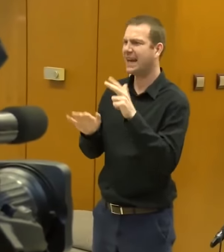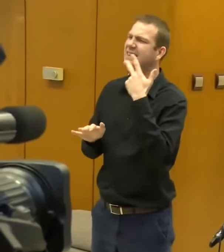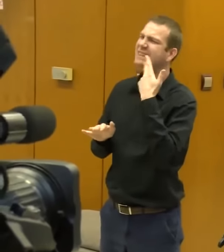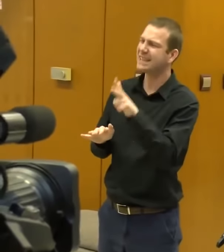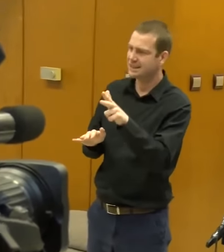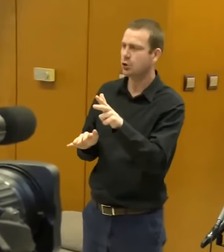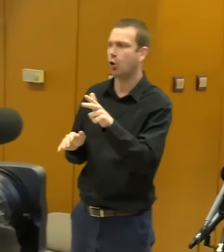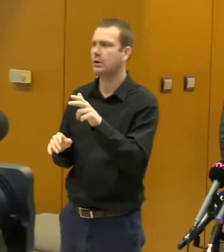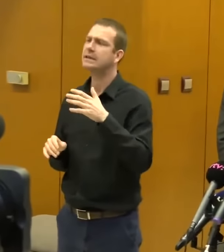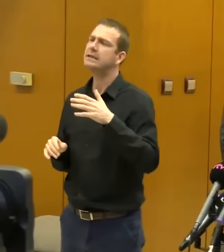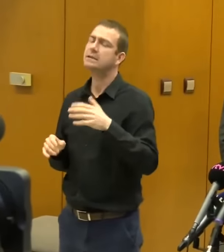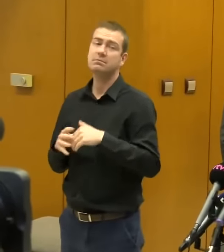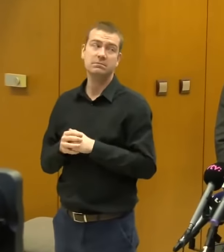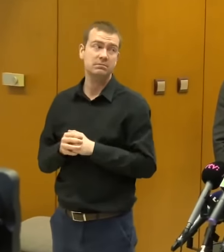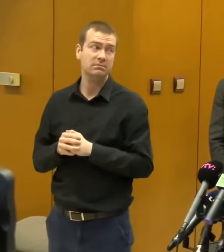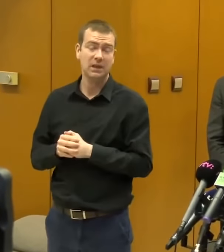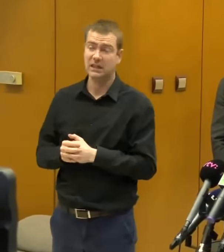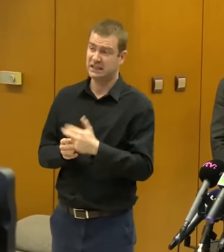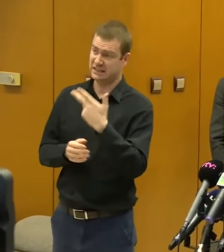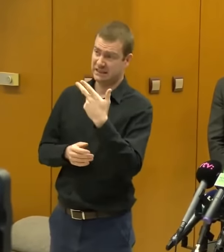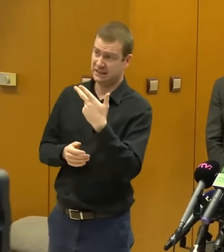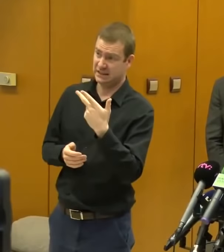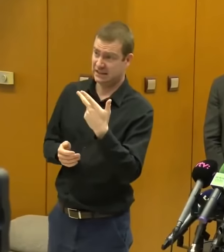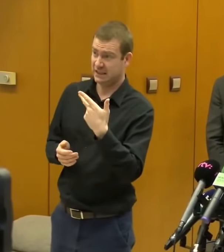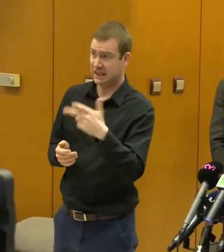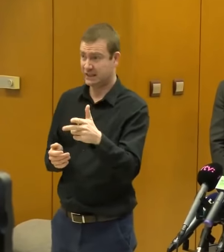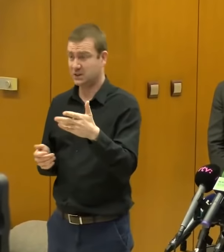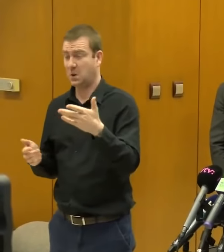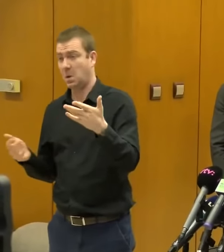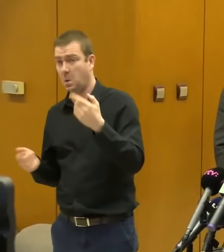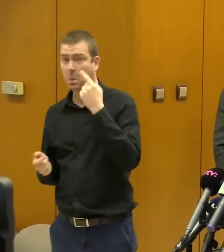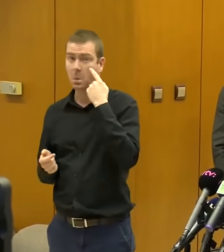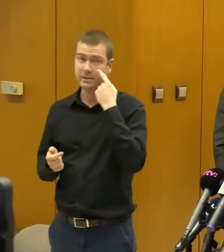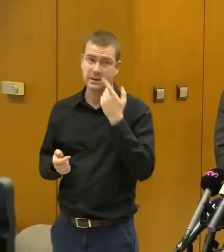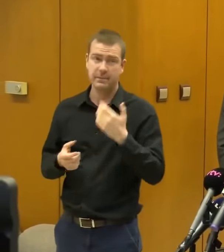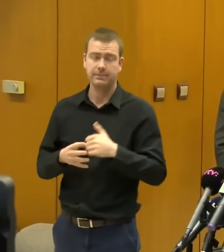som tu ukázal 300, tak to je tak ešte ďalších 6 metrov vyššie. Takže